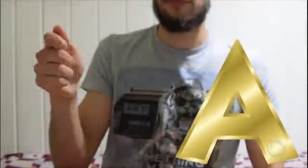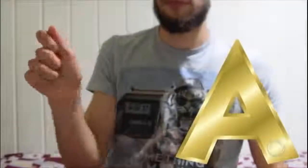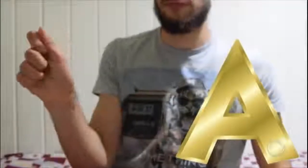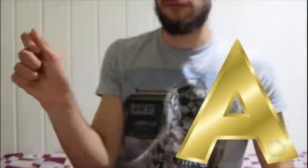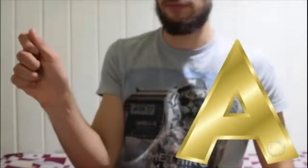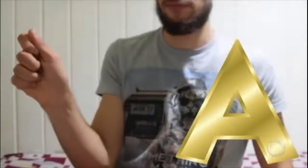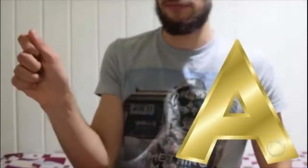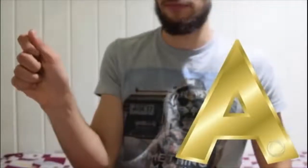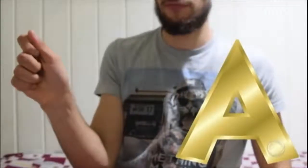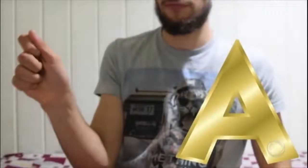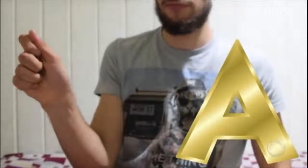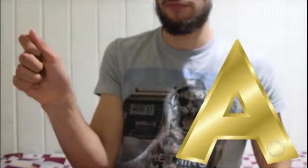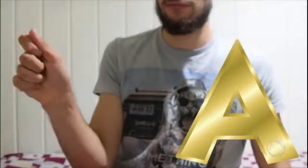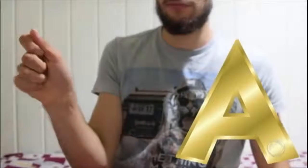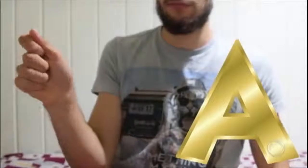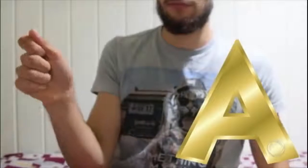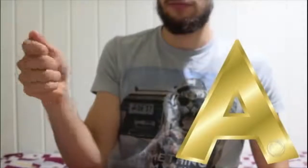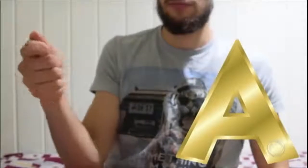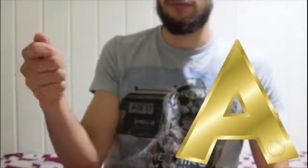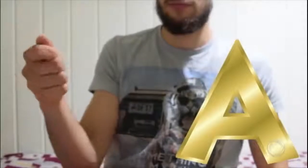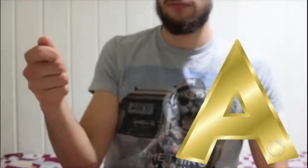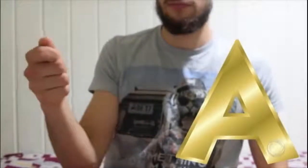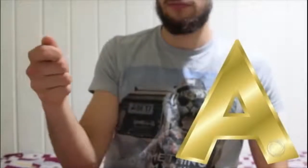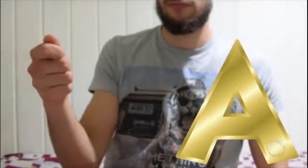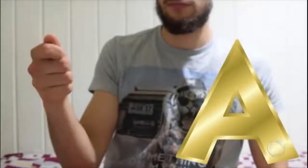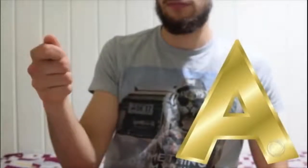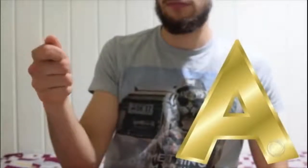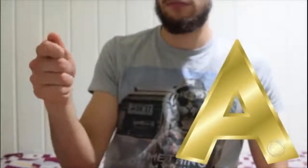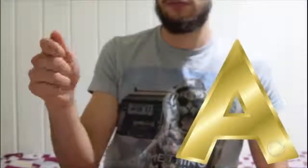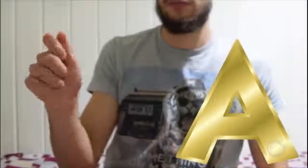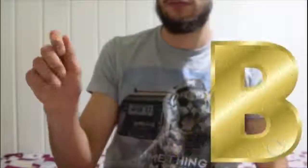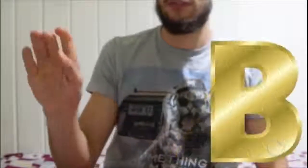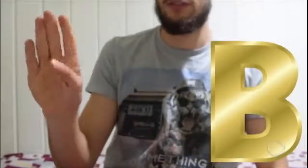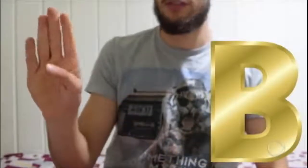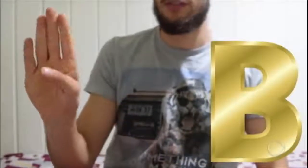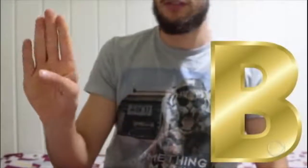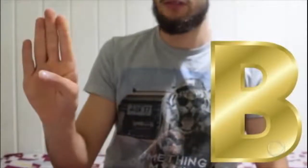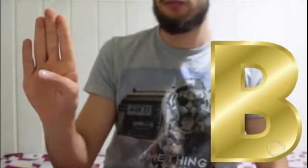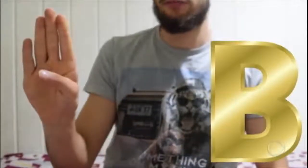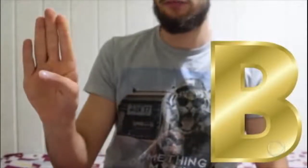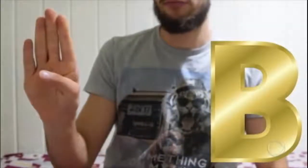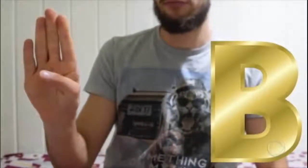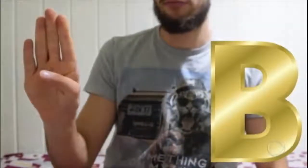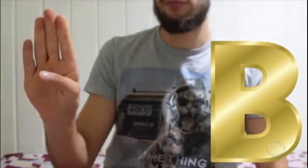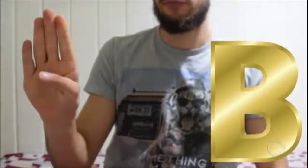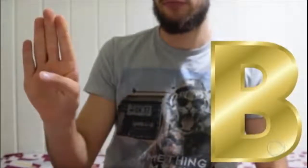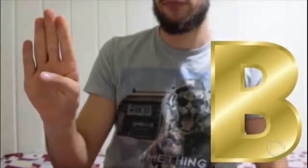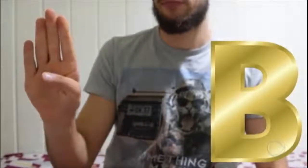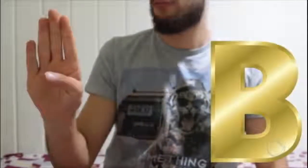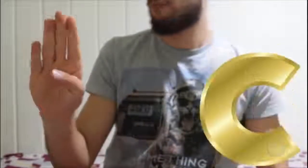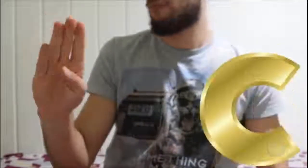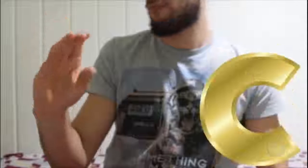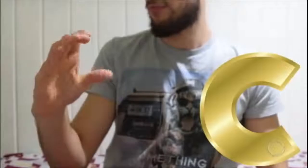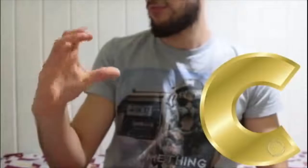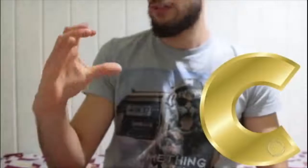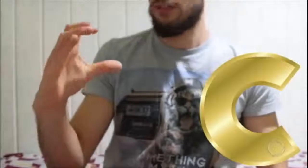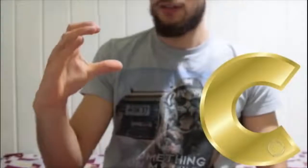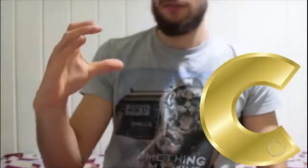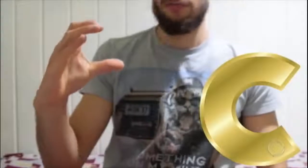simples tradução do português. É formada por letras, mas também por gestos que podem